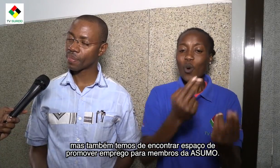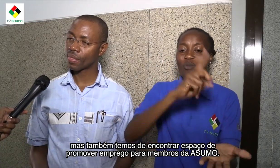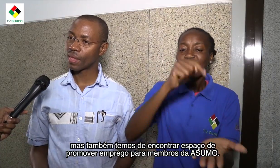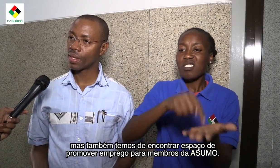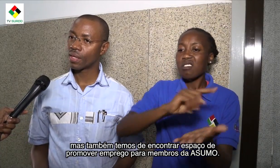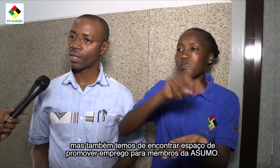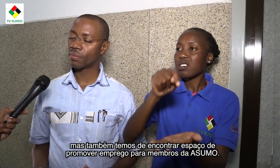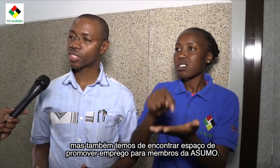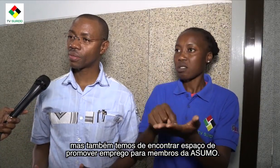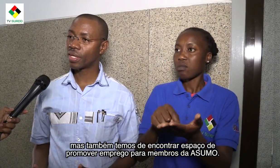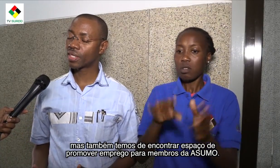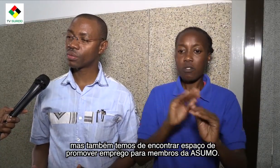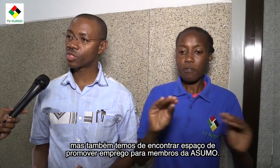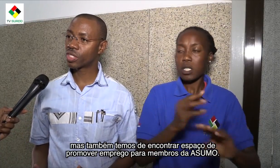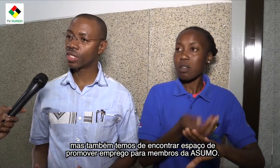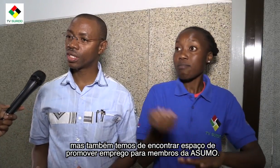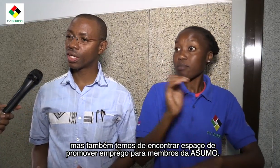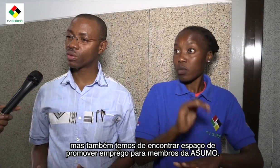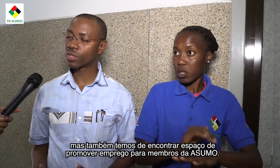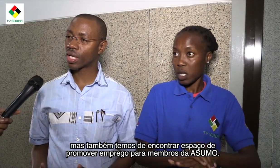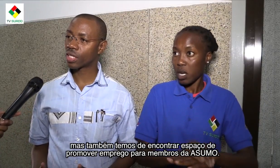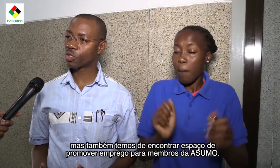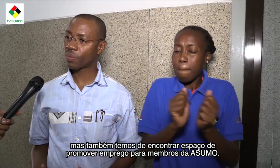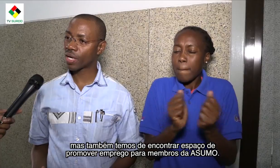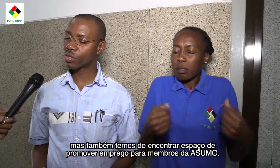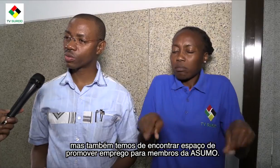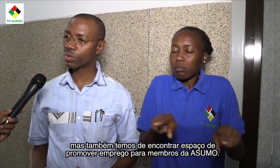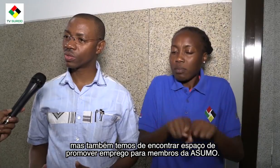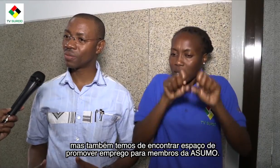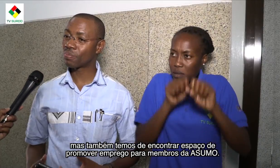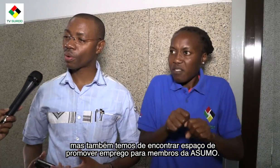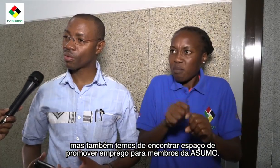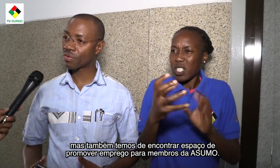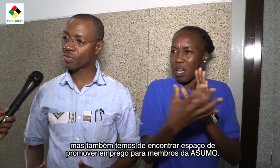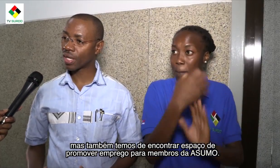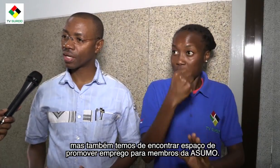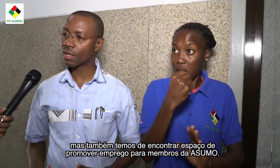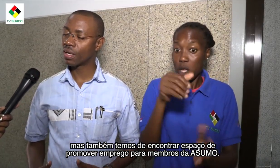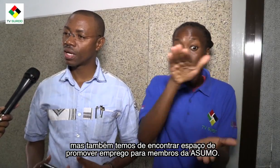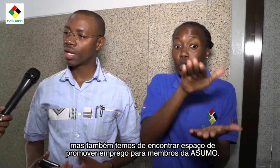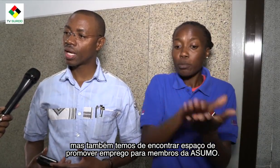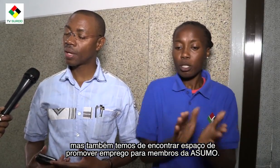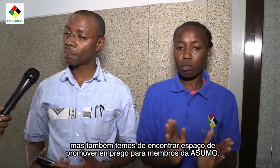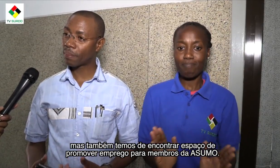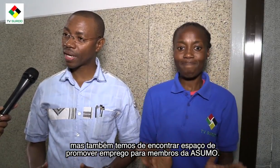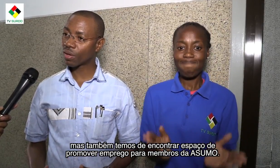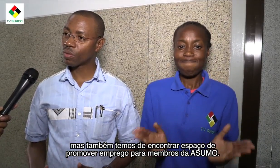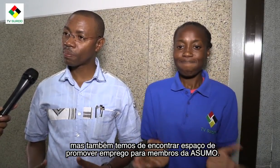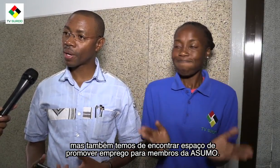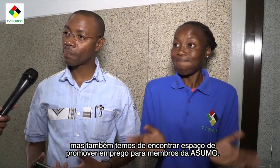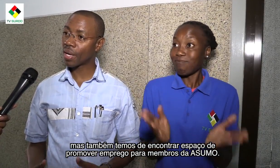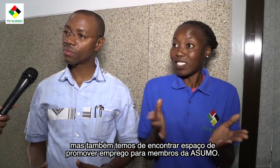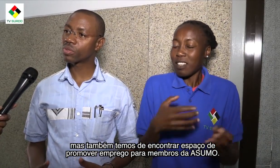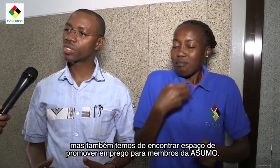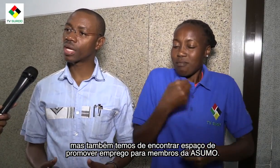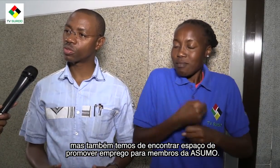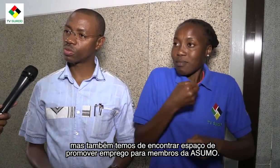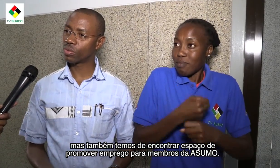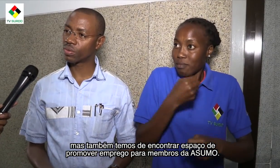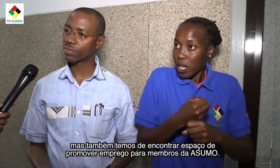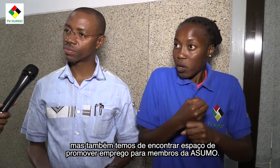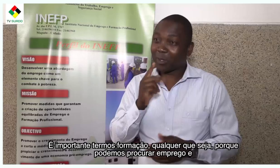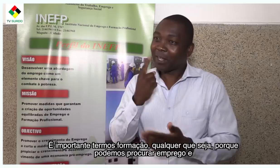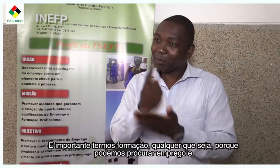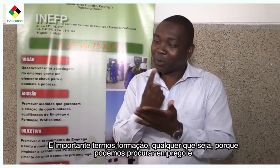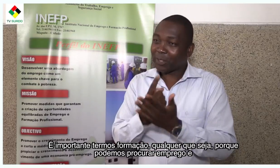mas também temos que encontrar espaço de promover emprego para membros da